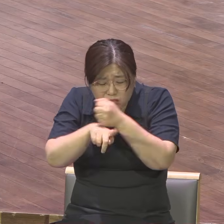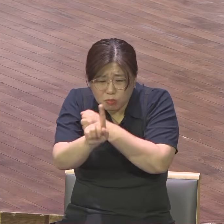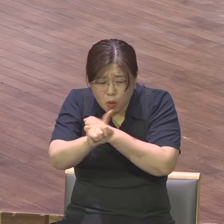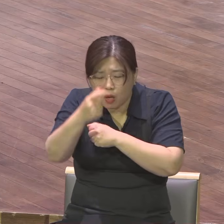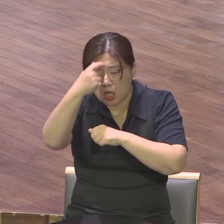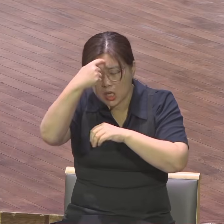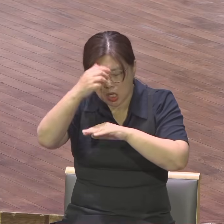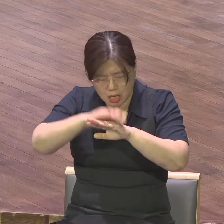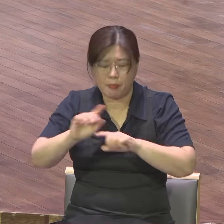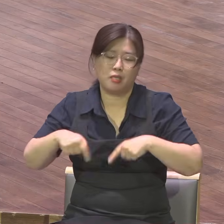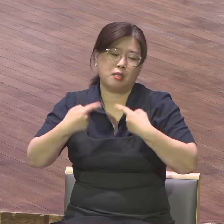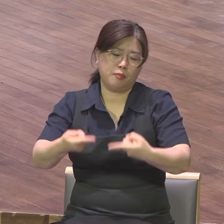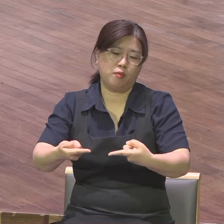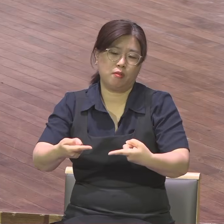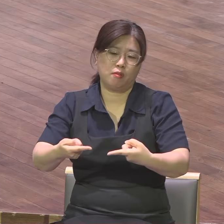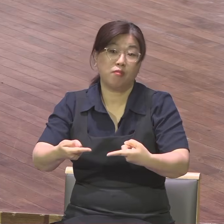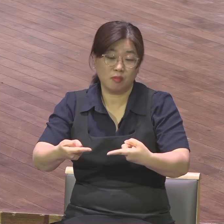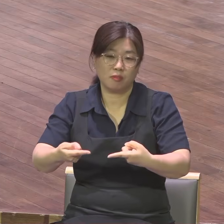자의 자세예요.